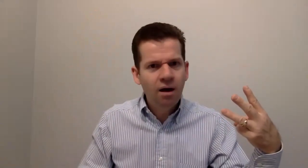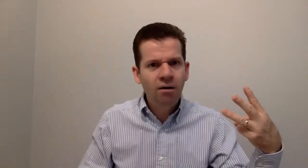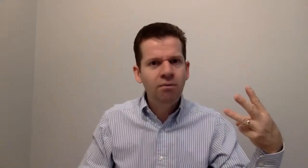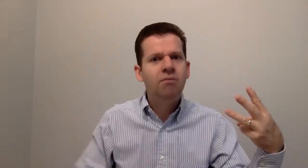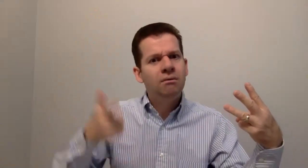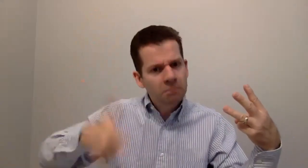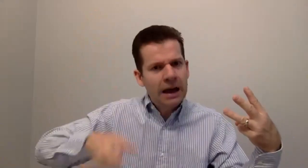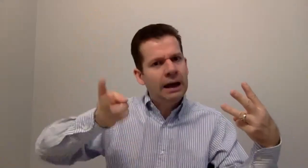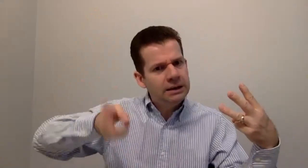Não, mais.